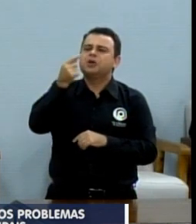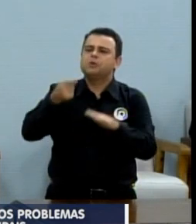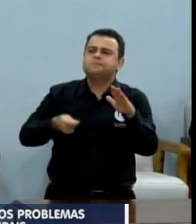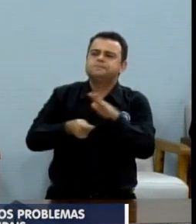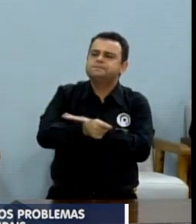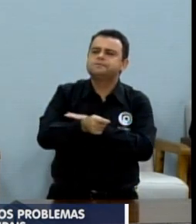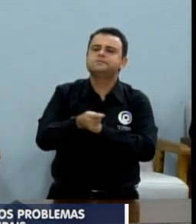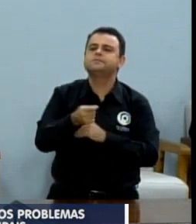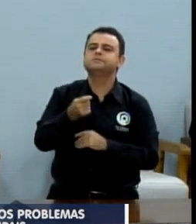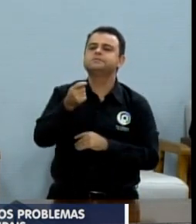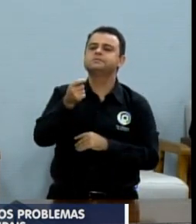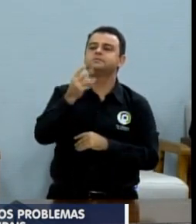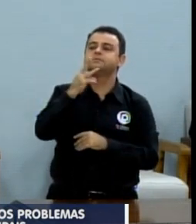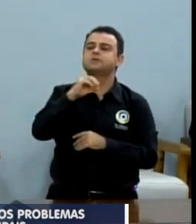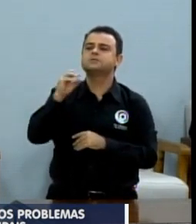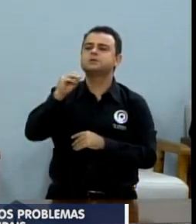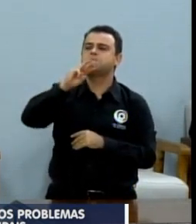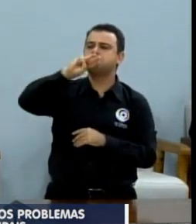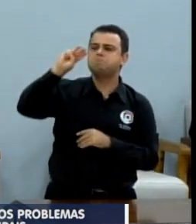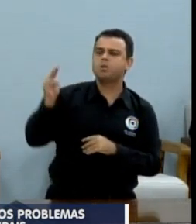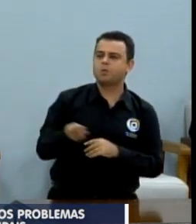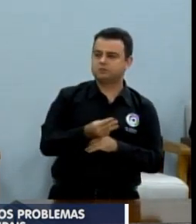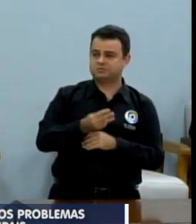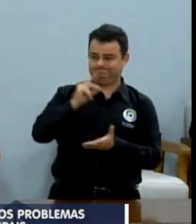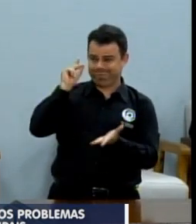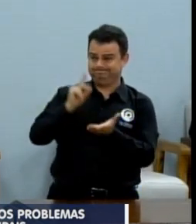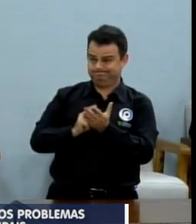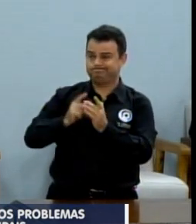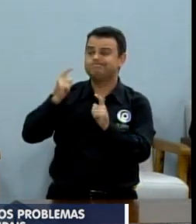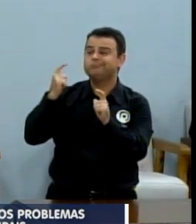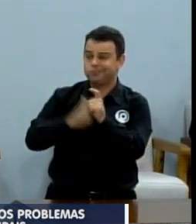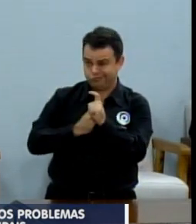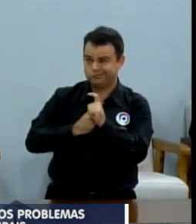ele vai endividar o município